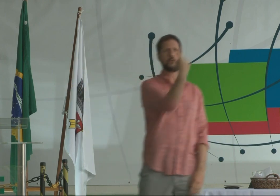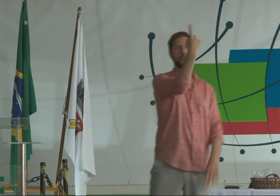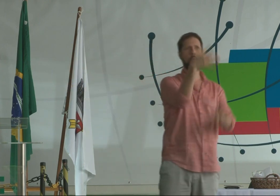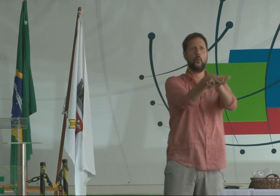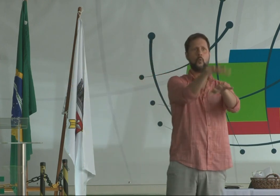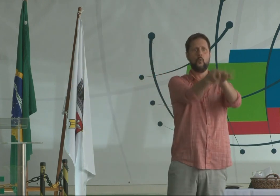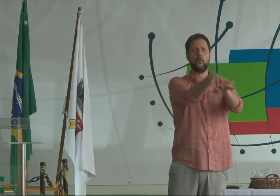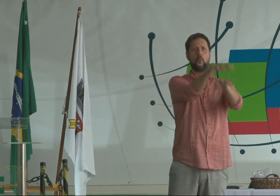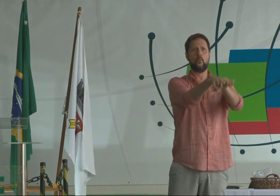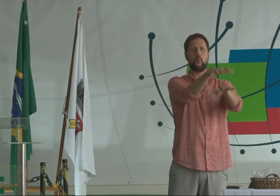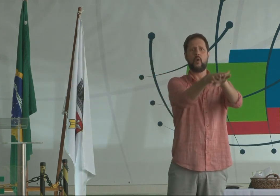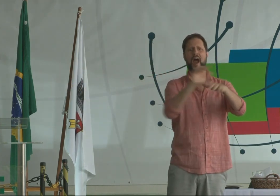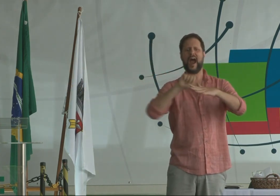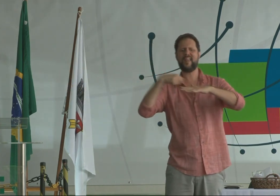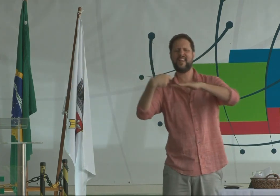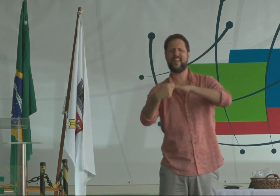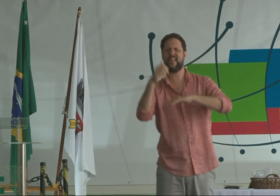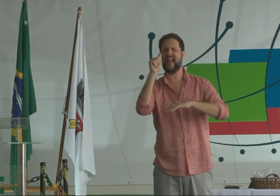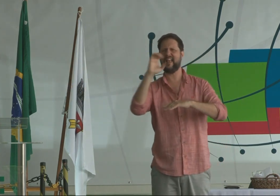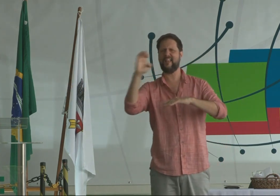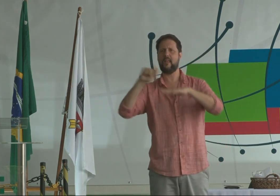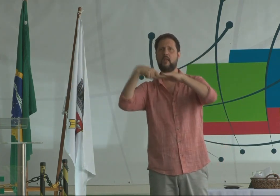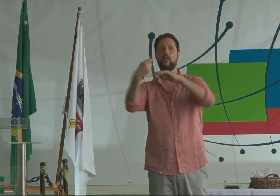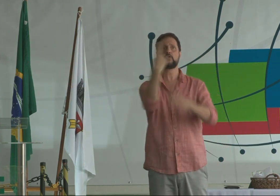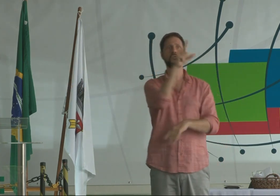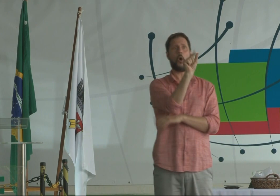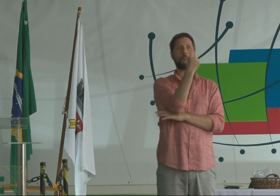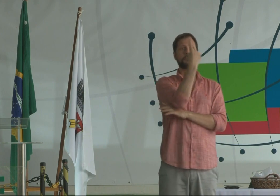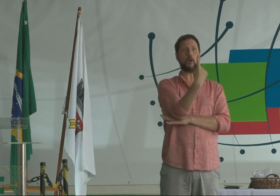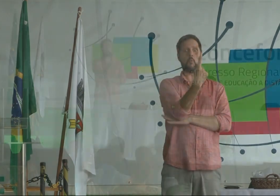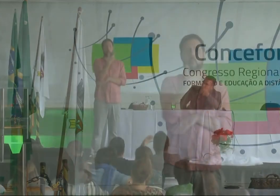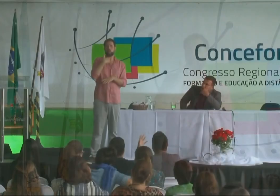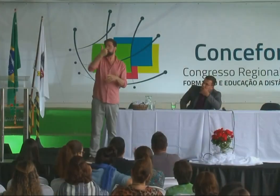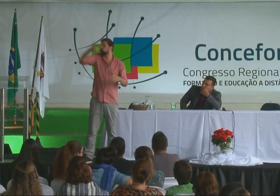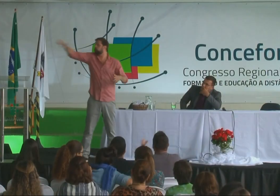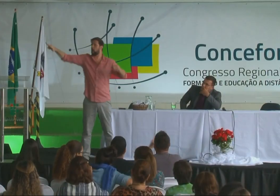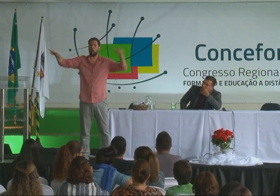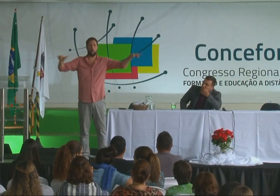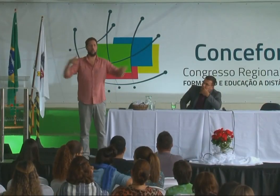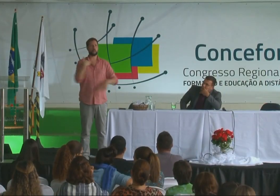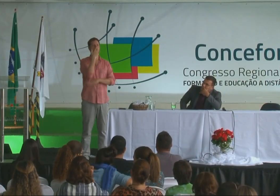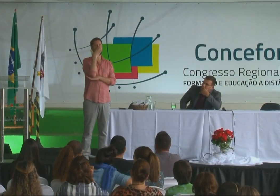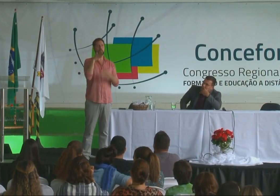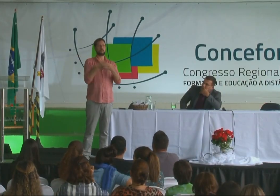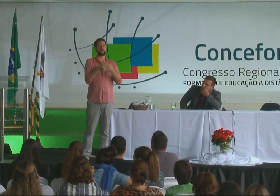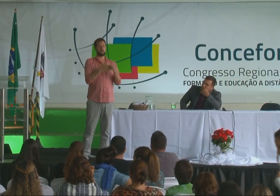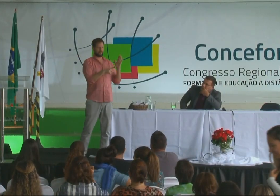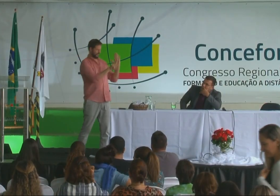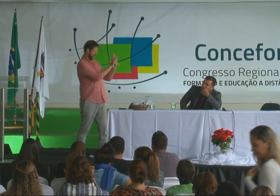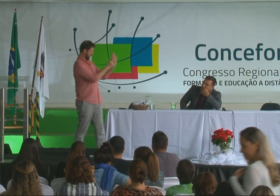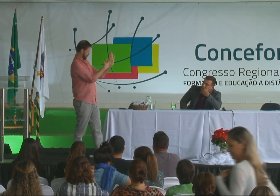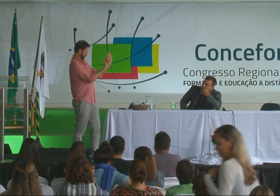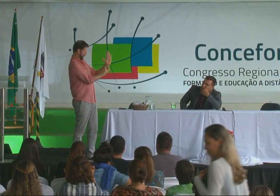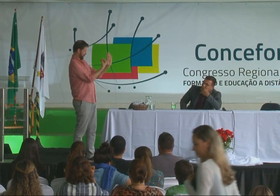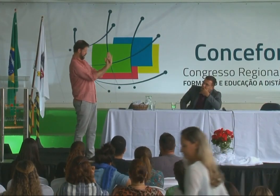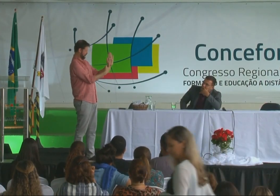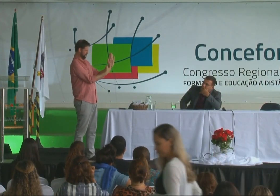escolha. Só tem a opção de incluir, incluir, incluir. Ae, contratua. Enfim, as opções de escolher. Mas a lei está